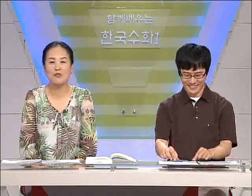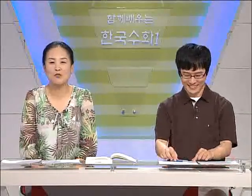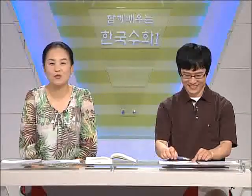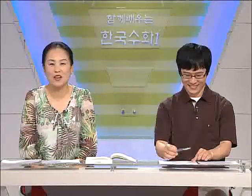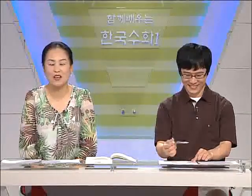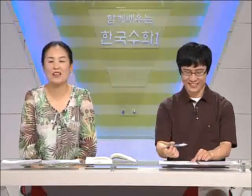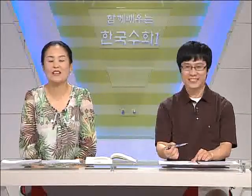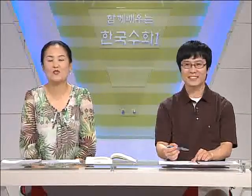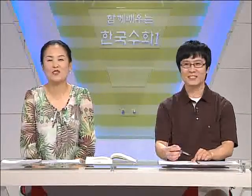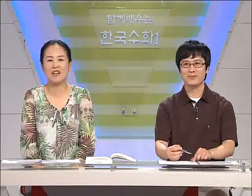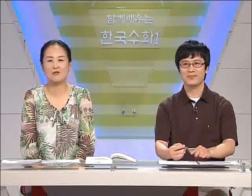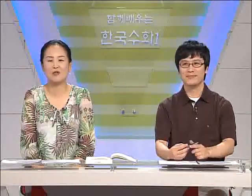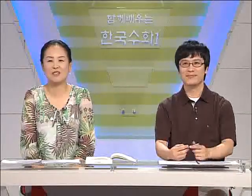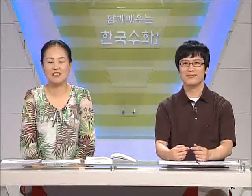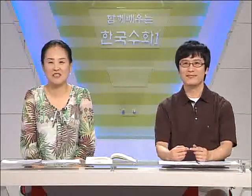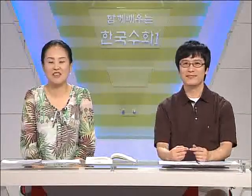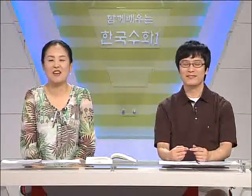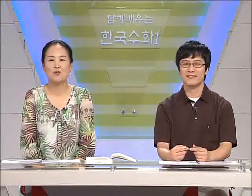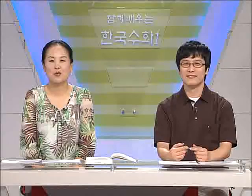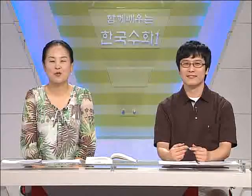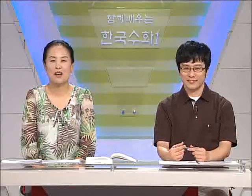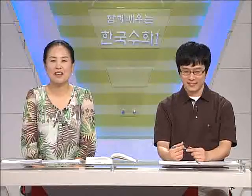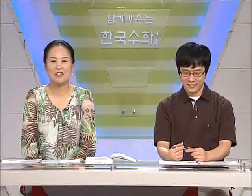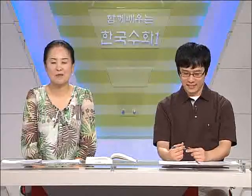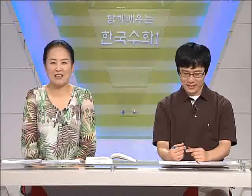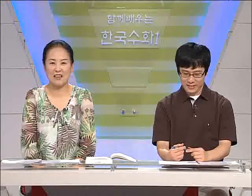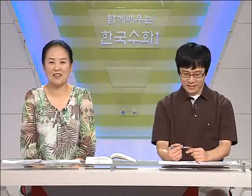한국 수화 일 주제가 무엇인지 보도록 하겠습니다.